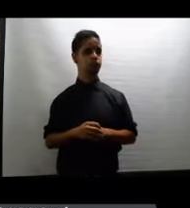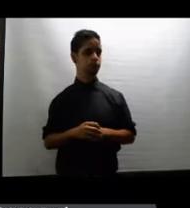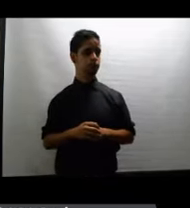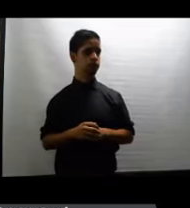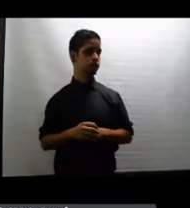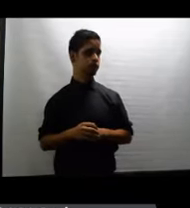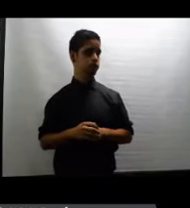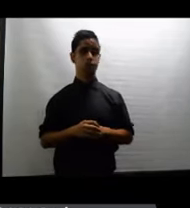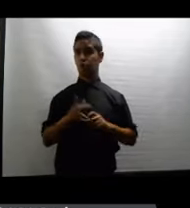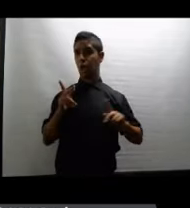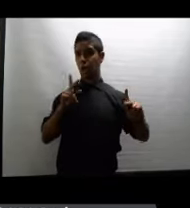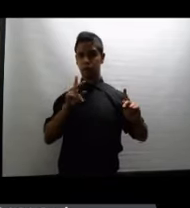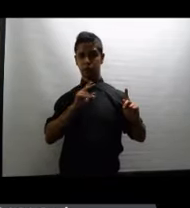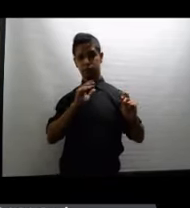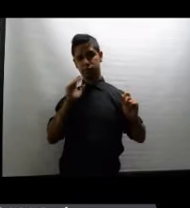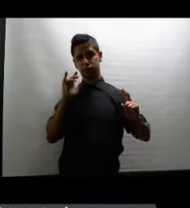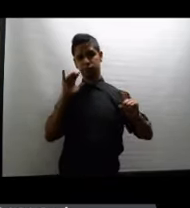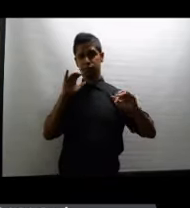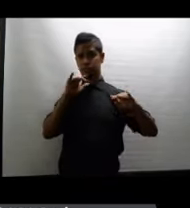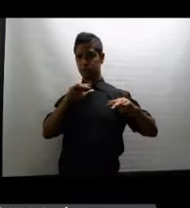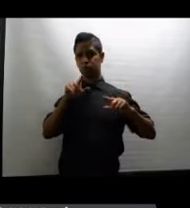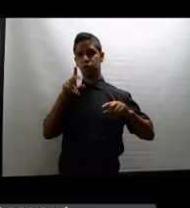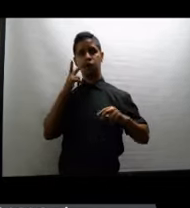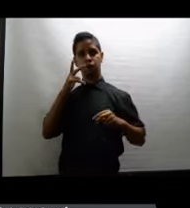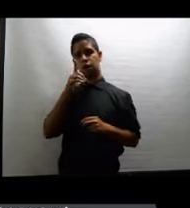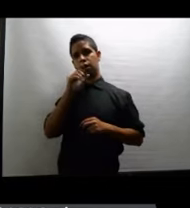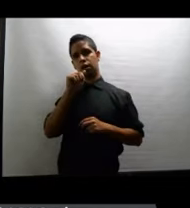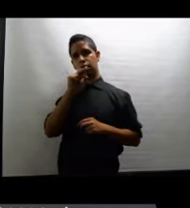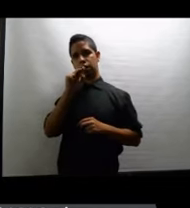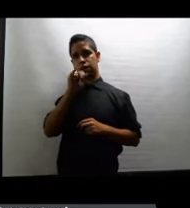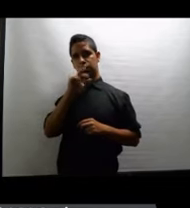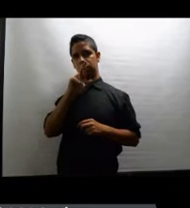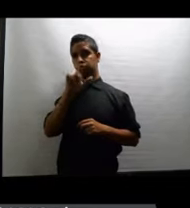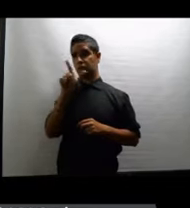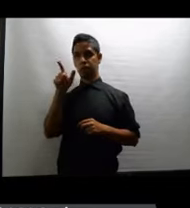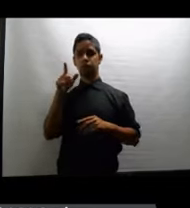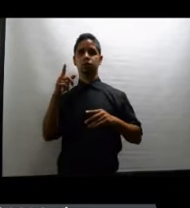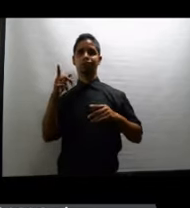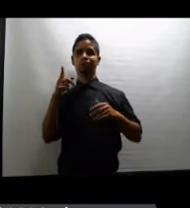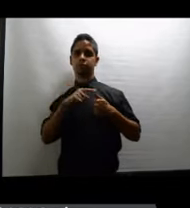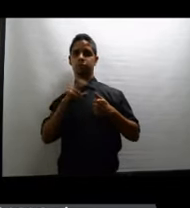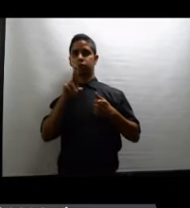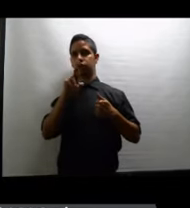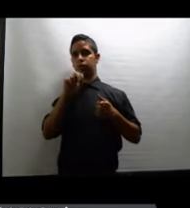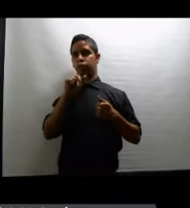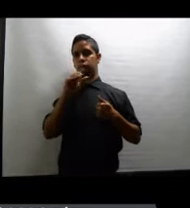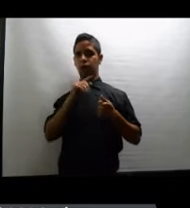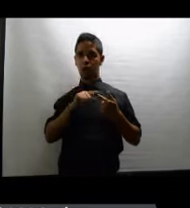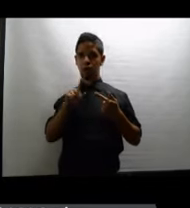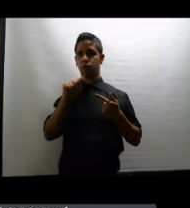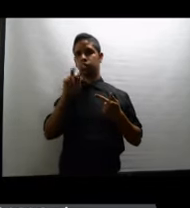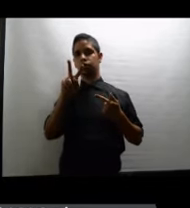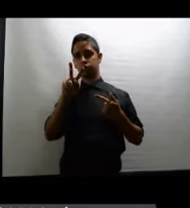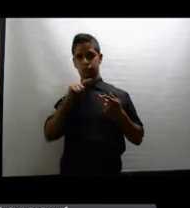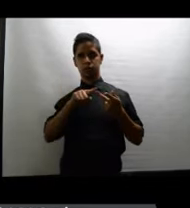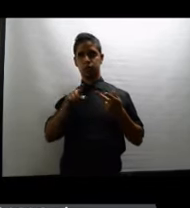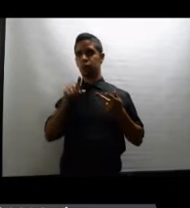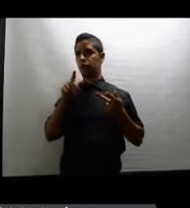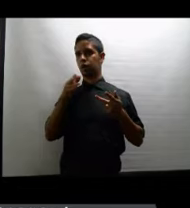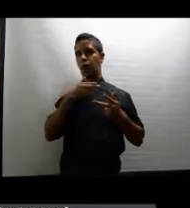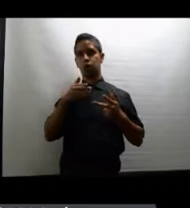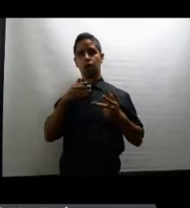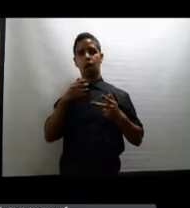El público yendo a ver a Dani Rivera, imagínate, estaba en radio, estaba en televisión, era el cantante de moda y aquellos shows